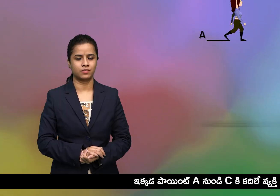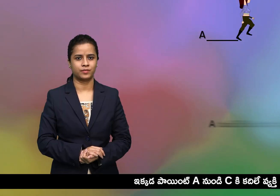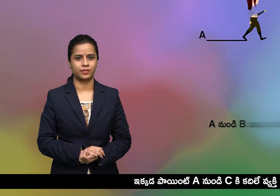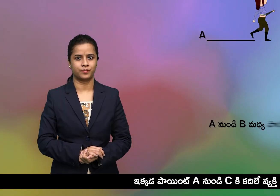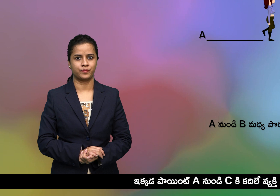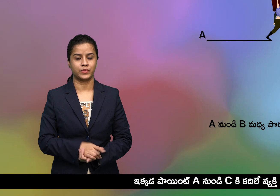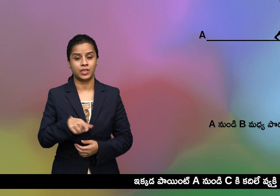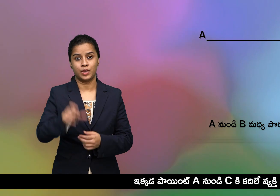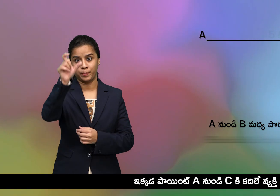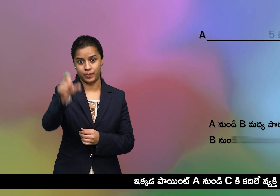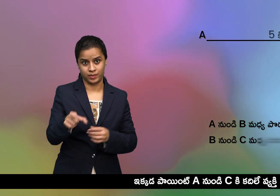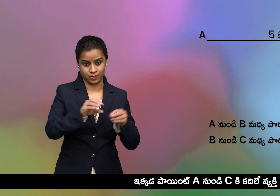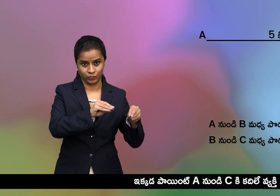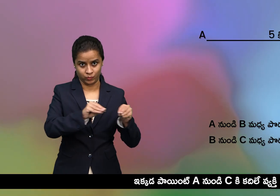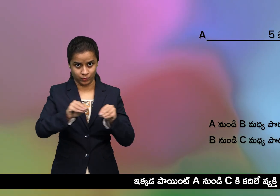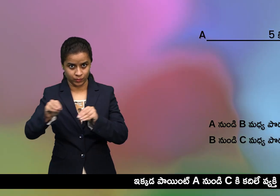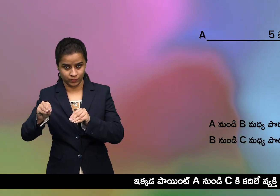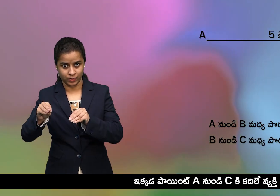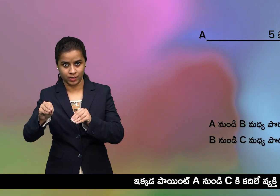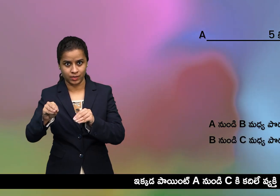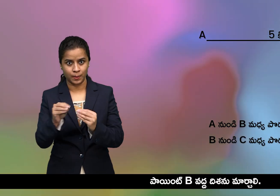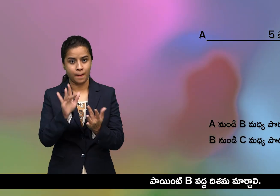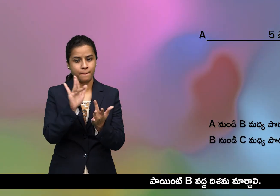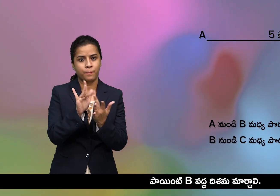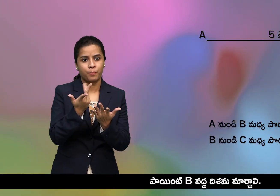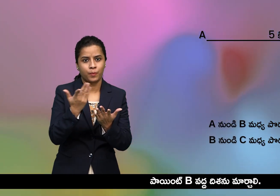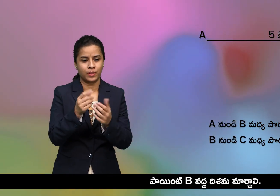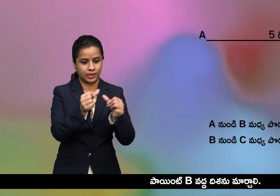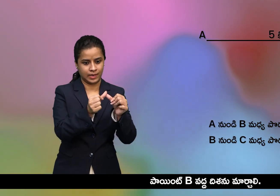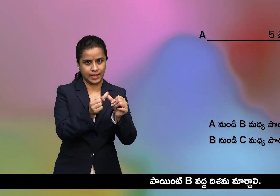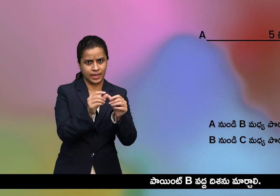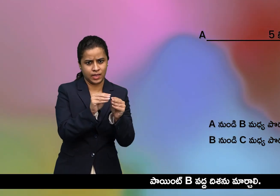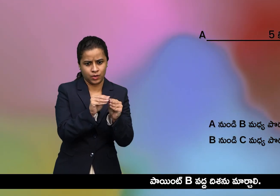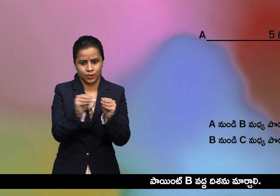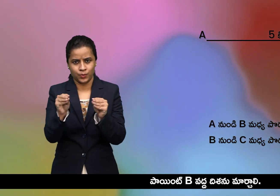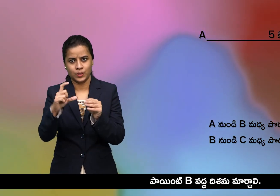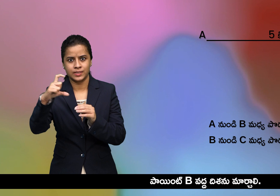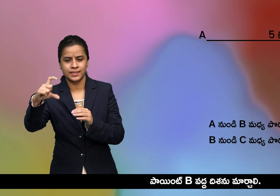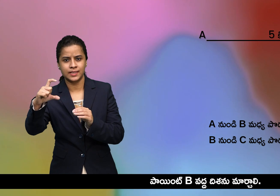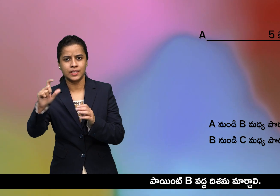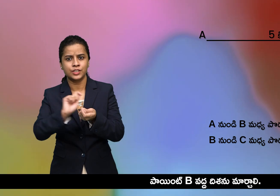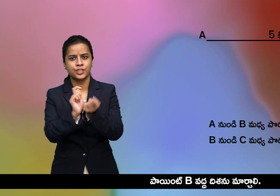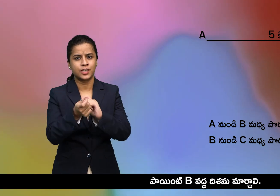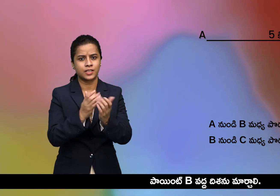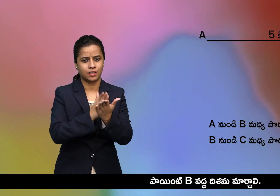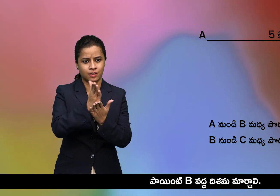ఇక్కడ పాయింట్ ఏ నుండి సికి కదిలే వ్యక్తి పాయింట్ బి వద్ద దిశను మార్చాలి.